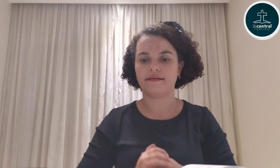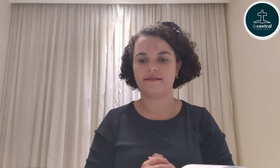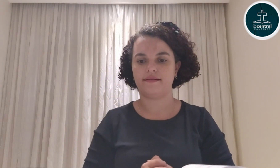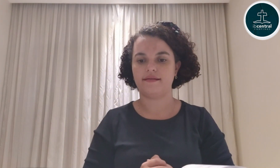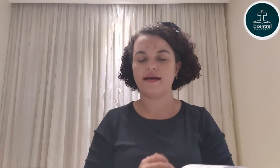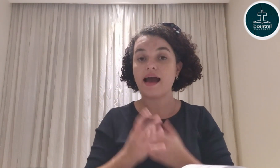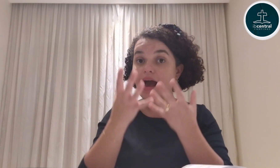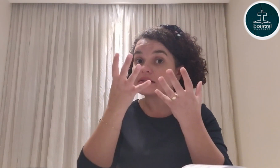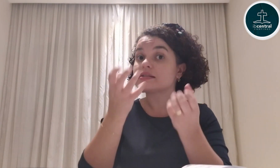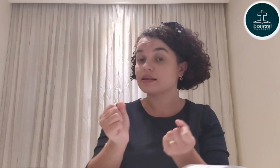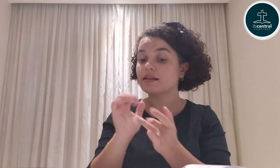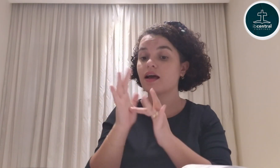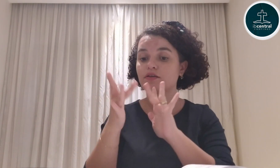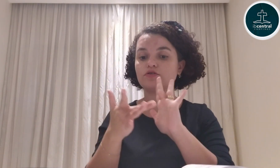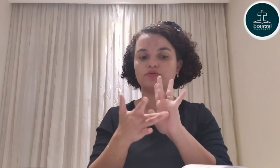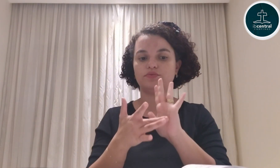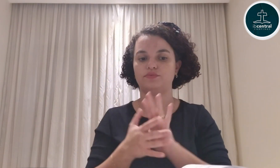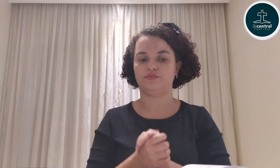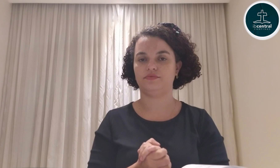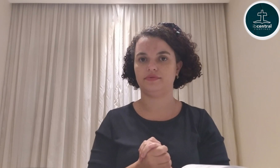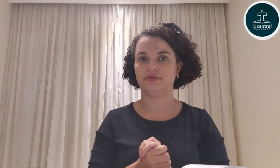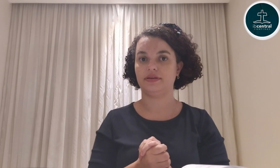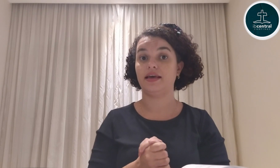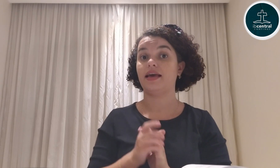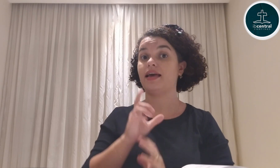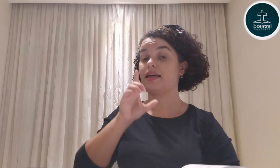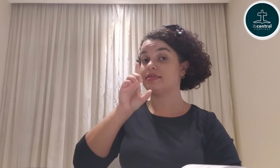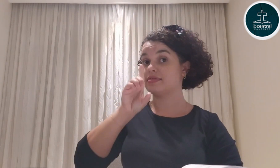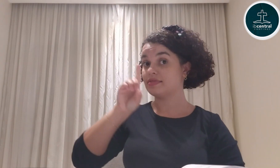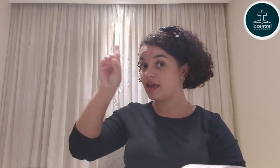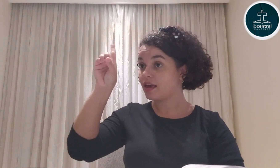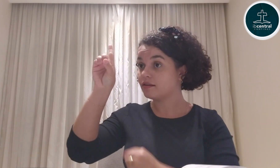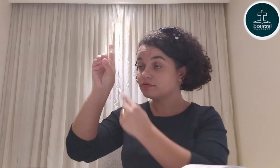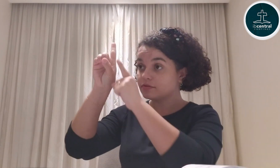Agora você precisa aceitar a Jesus.